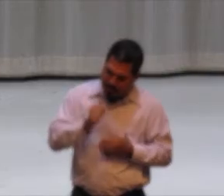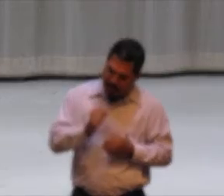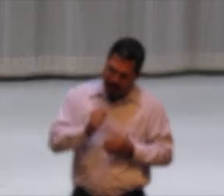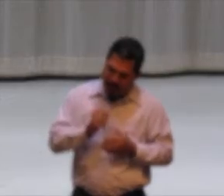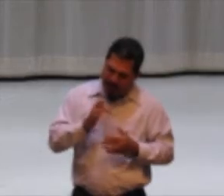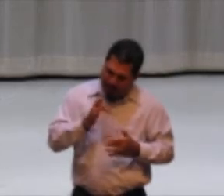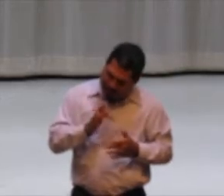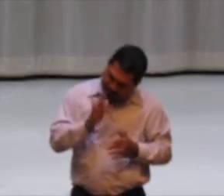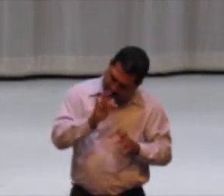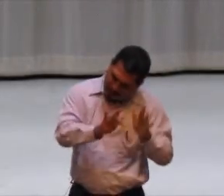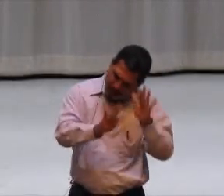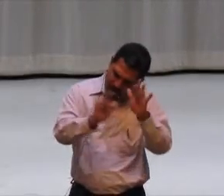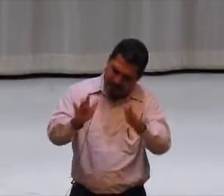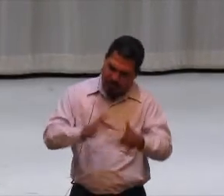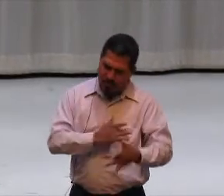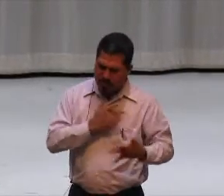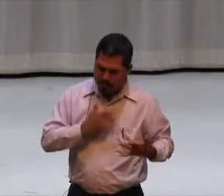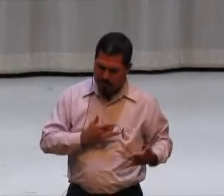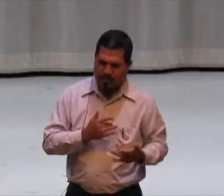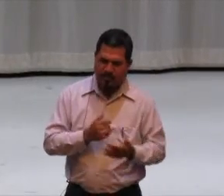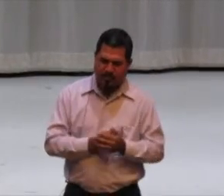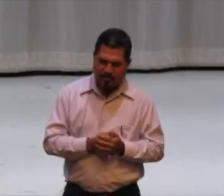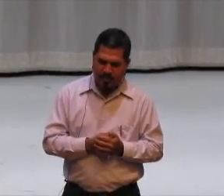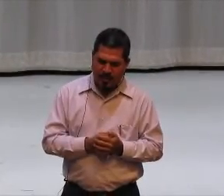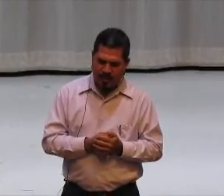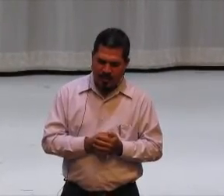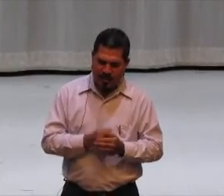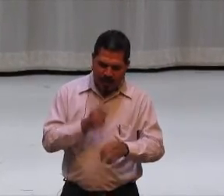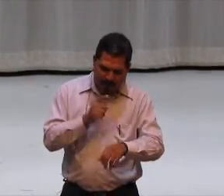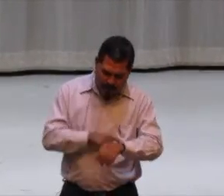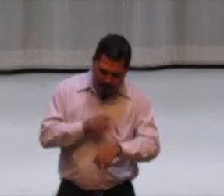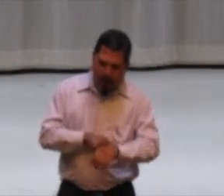pueda trabajar en su corazón. Y que haya tiempo